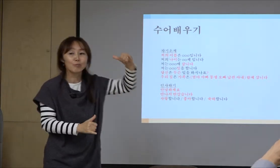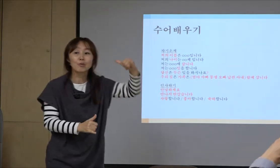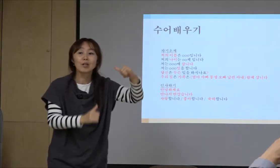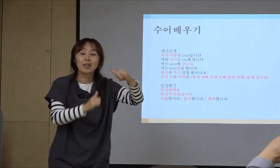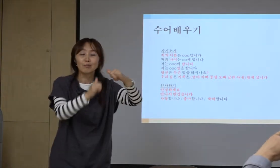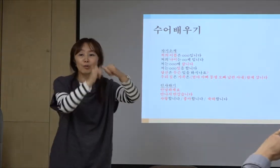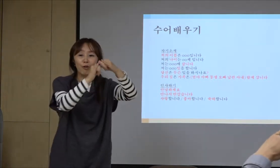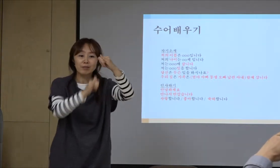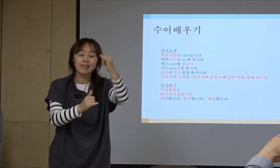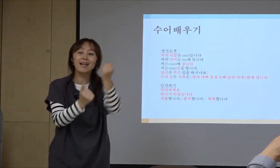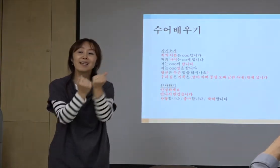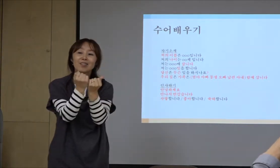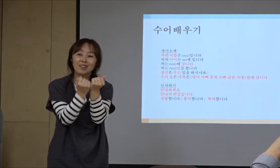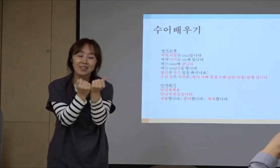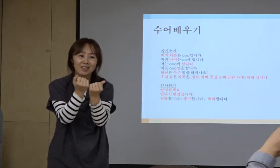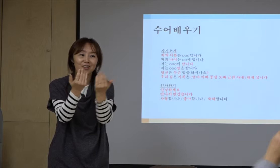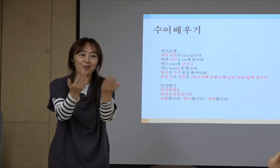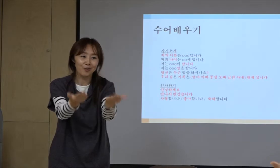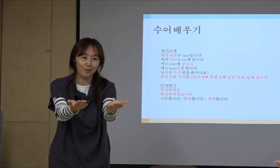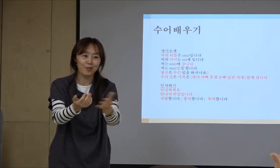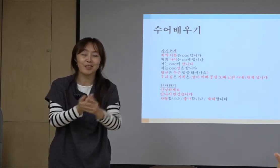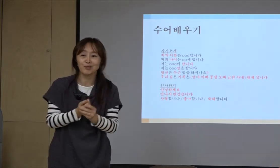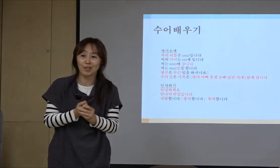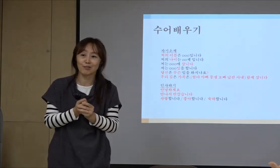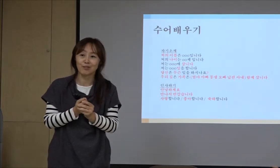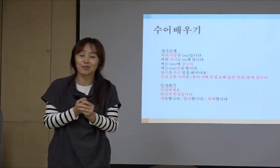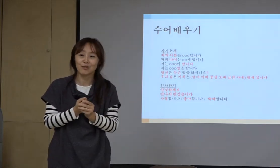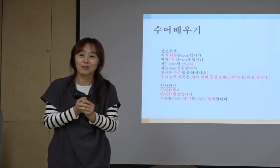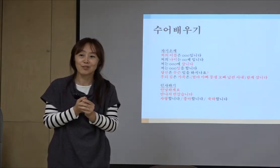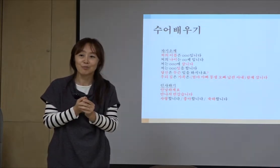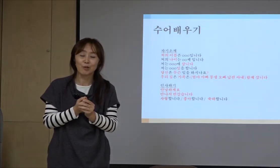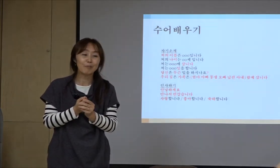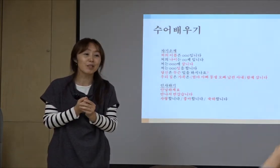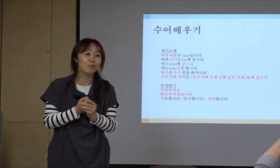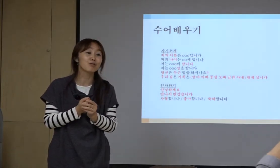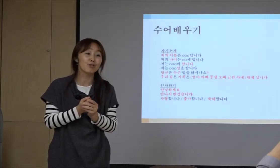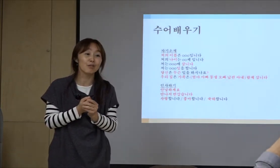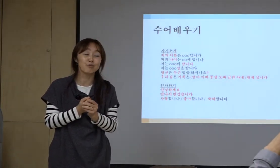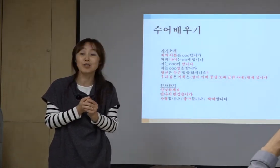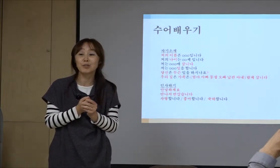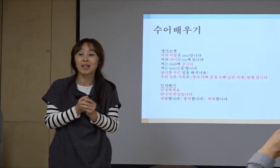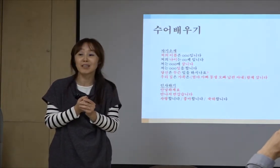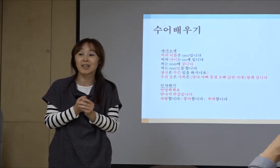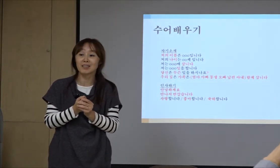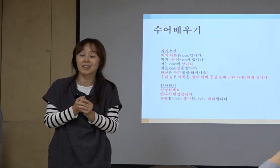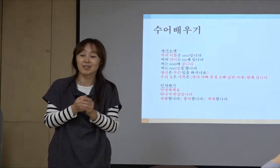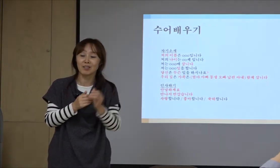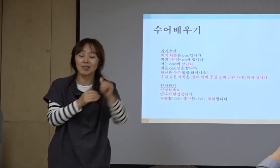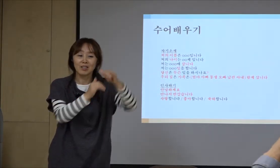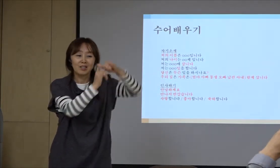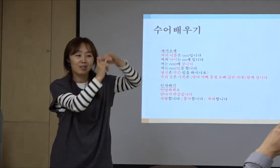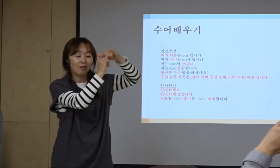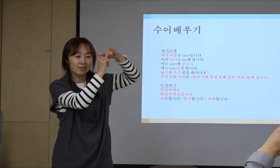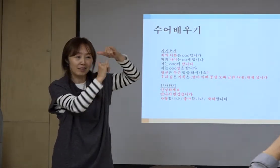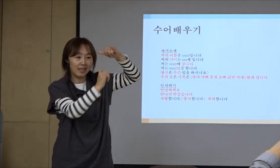뭐 역사 해설해 드려요. 뭐 이렇게 해도 되고. 뭐 아무튼 붙이면 다 대화가 되겠죠.